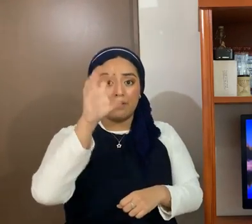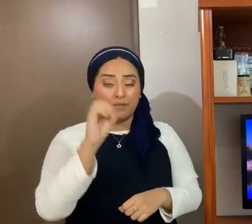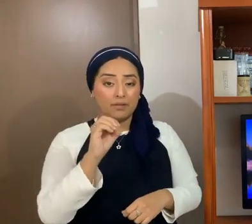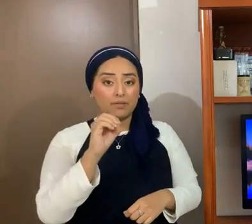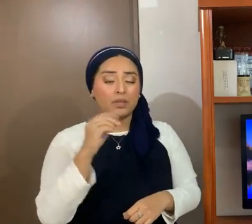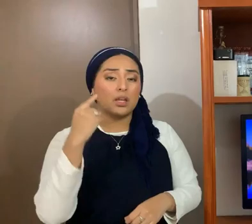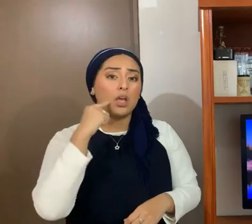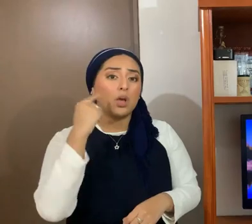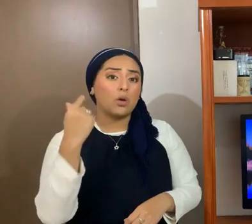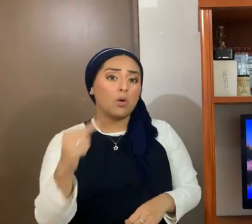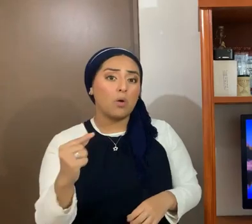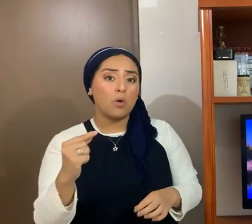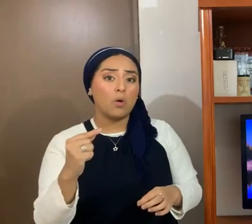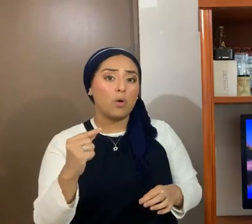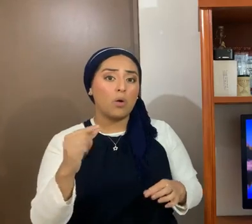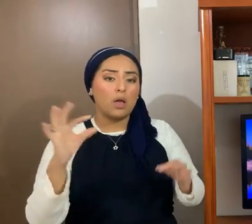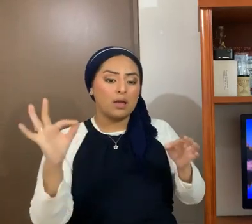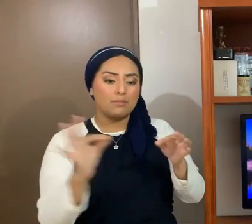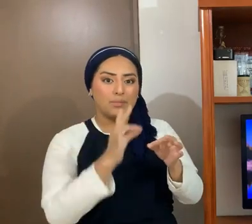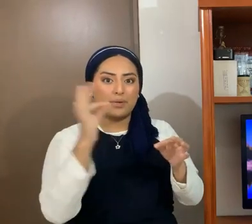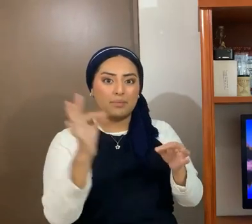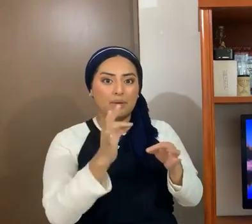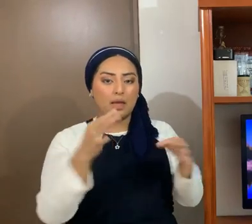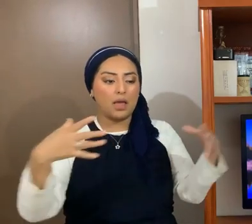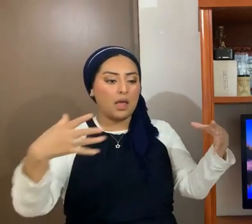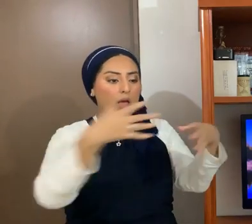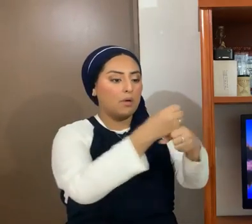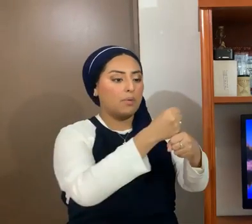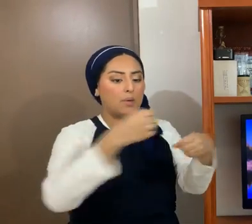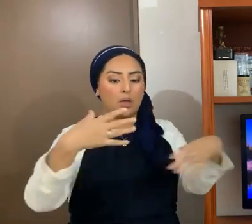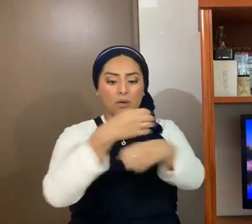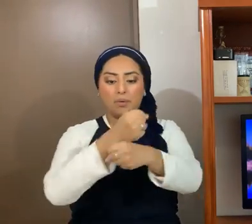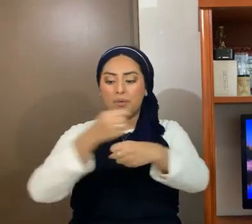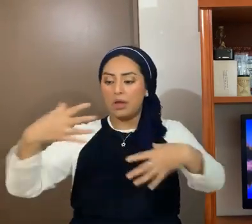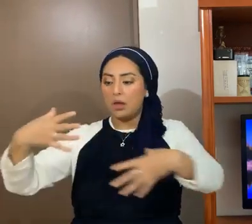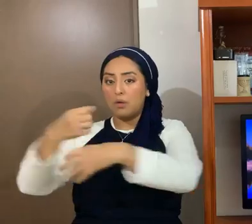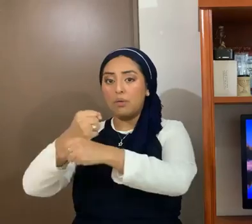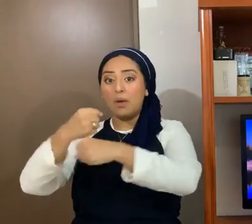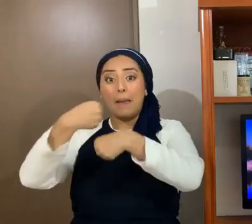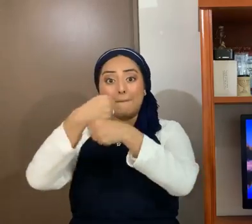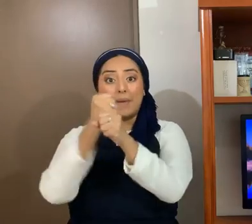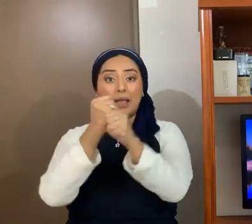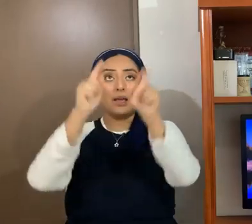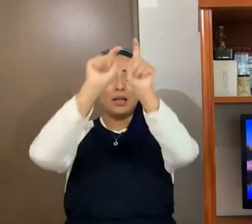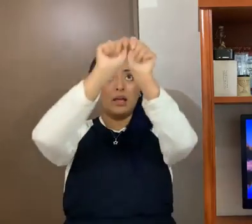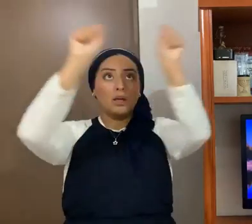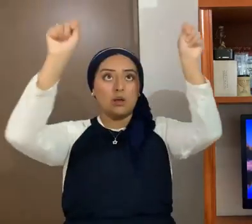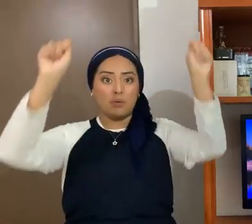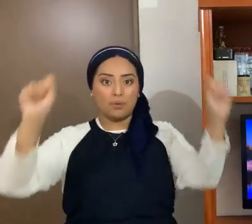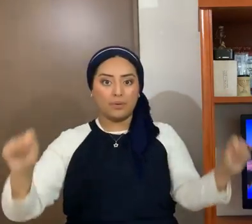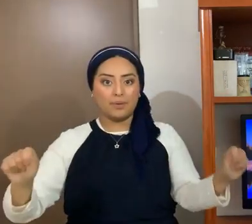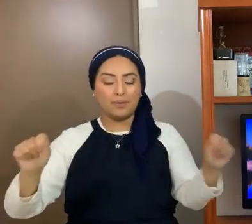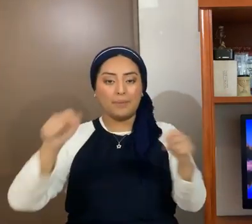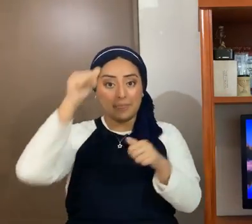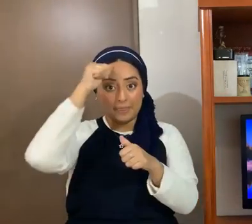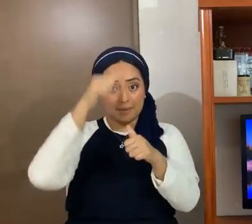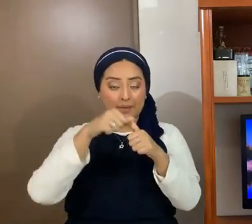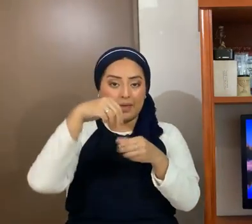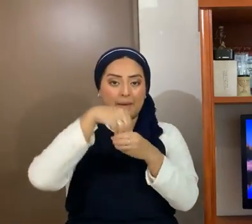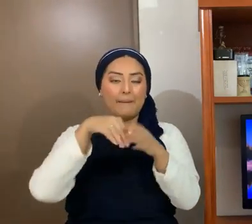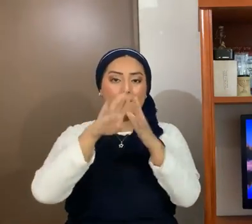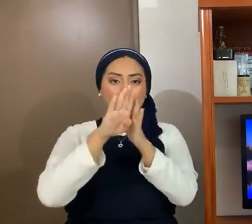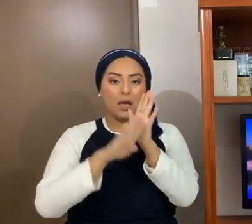oros con los cuales enlazó las cortinas una con otra, y así quedó formado un Mishkan. Recuerda, en la Biblia, las traducciones